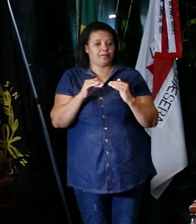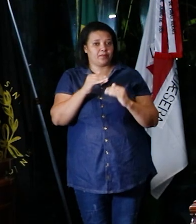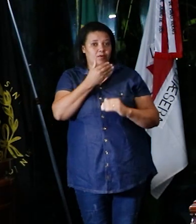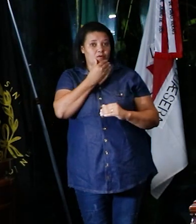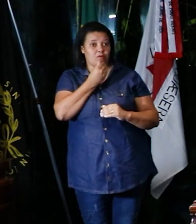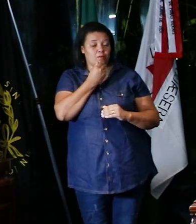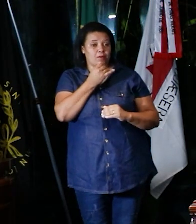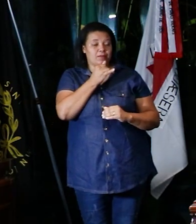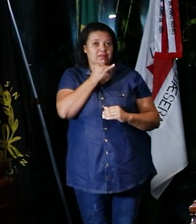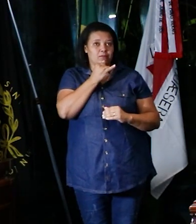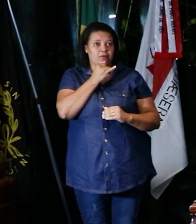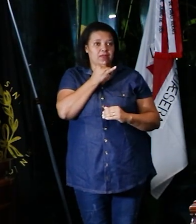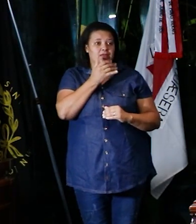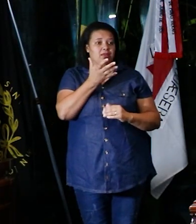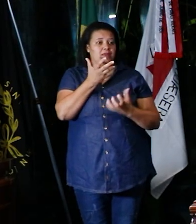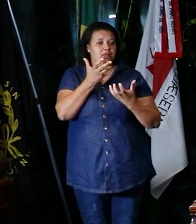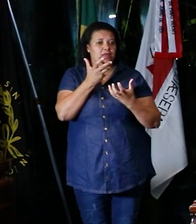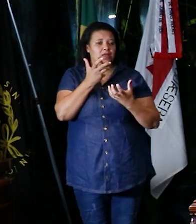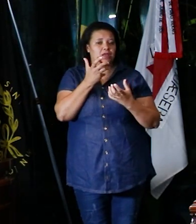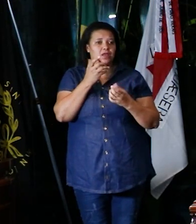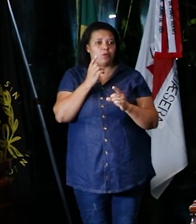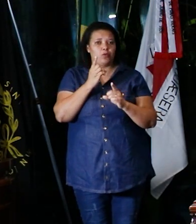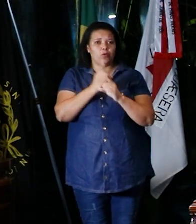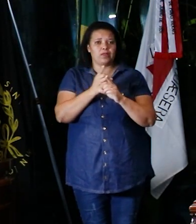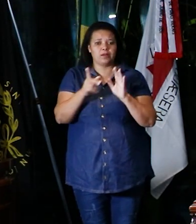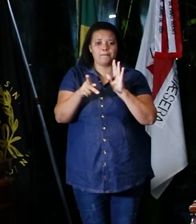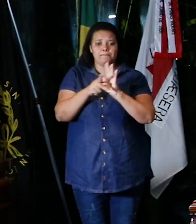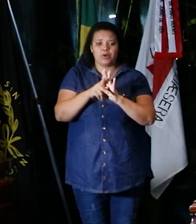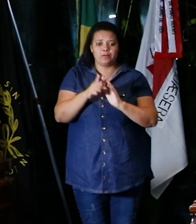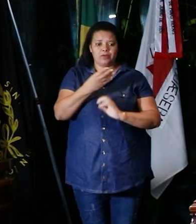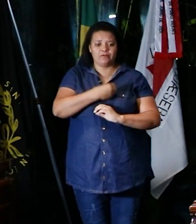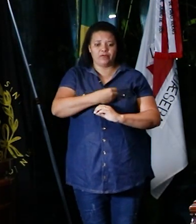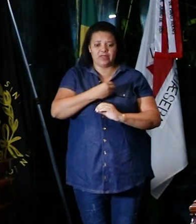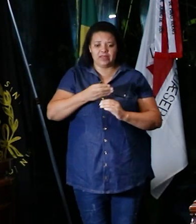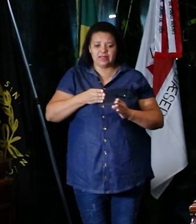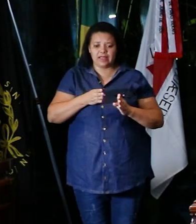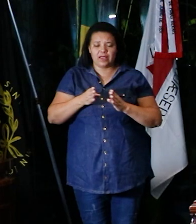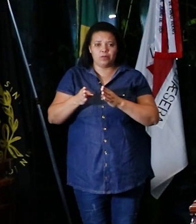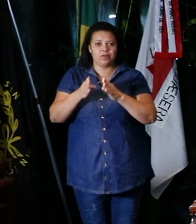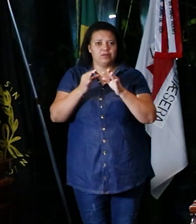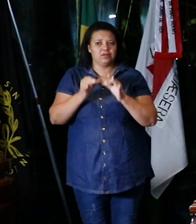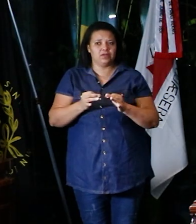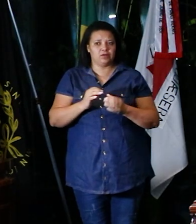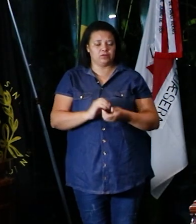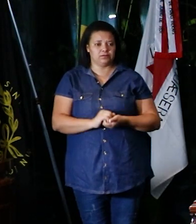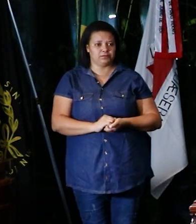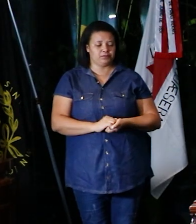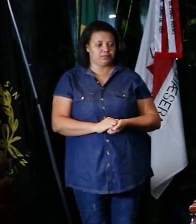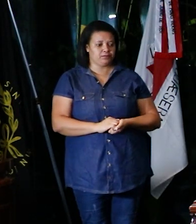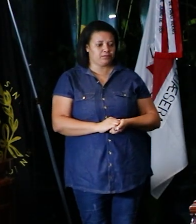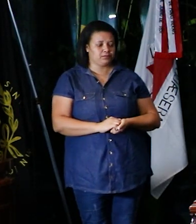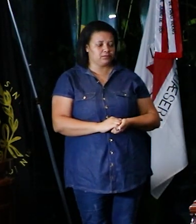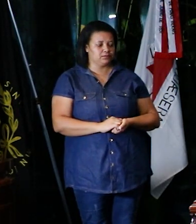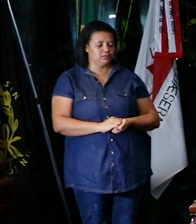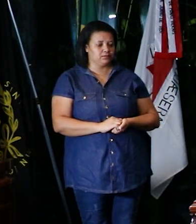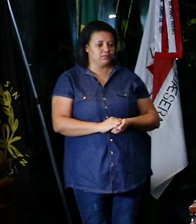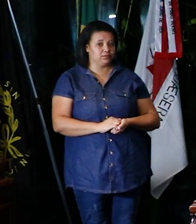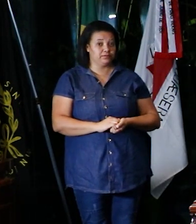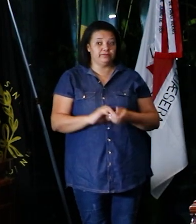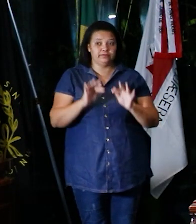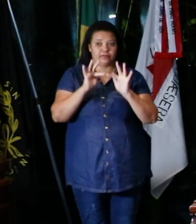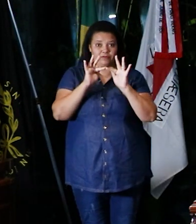seus próprios caminhos. Ele tem uma frase muito interessante, que é a seguinte: não custa